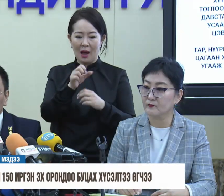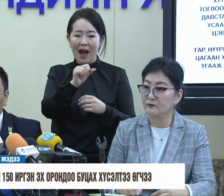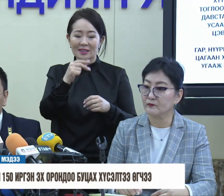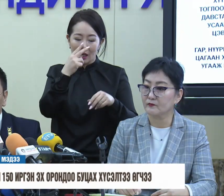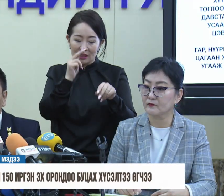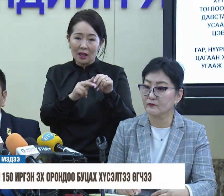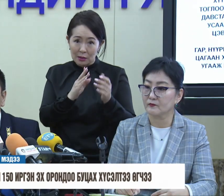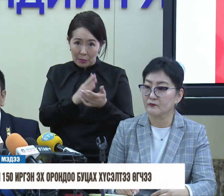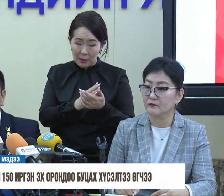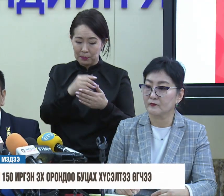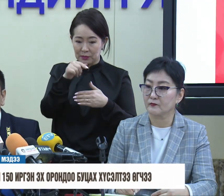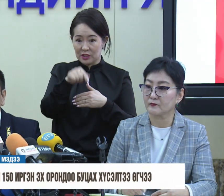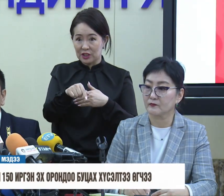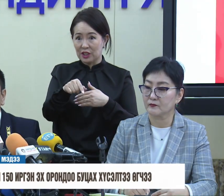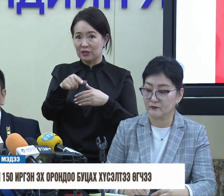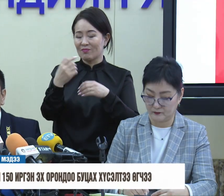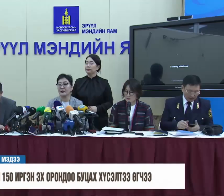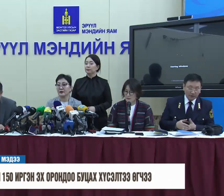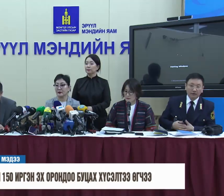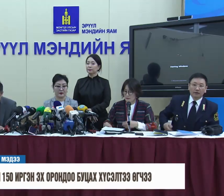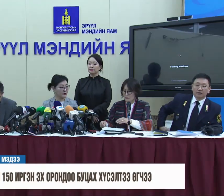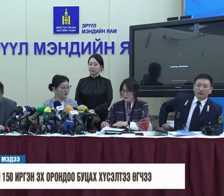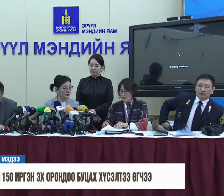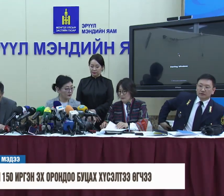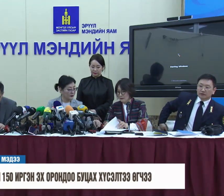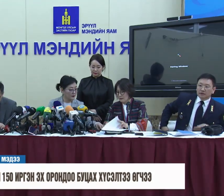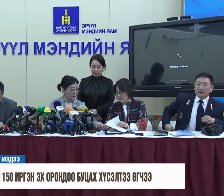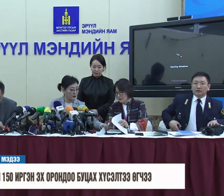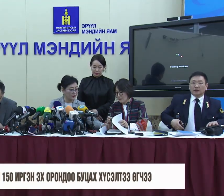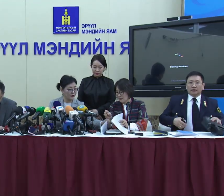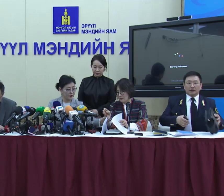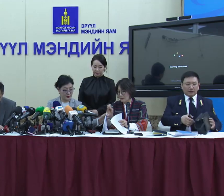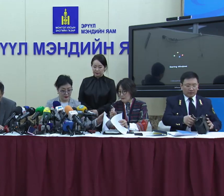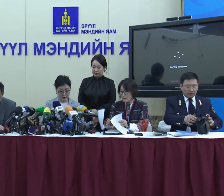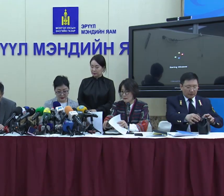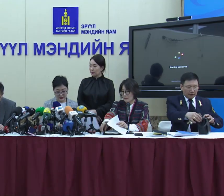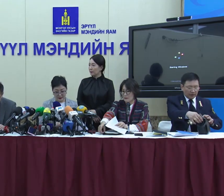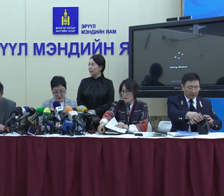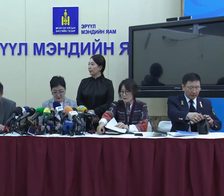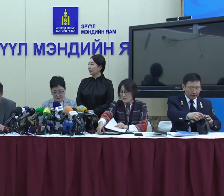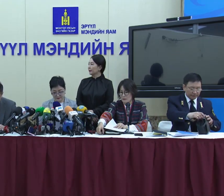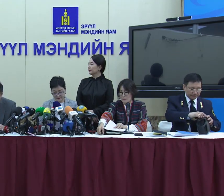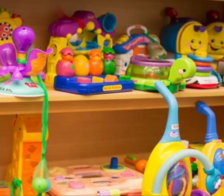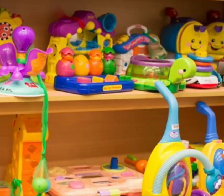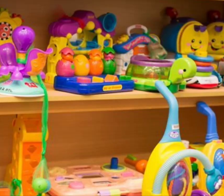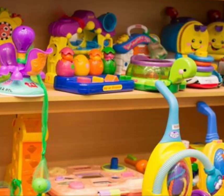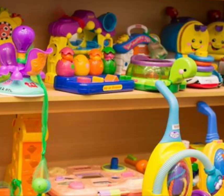тусгаарлаж өдөр бүр үзлэг хийж хянаж байгааг эрүүл мэндийн яам мэдээлсэн юм.